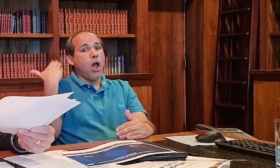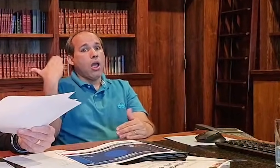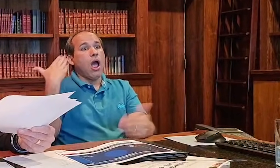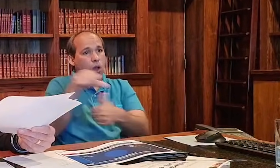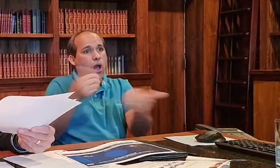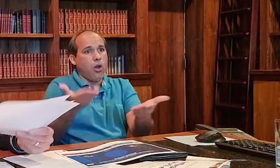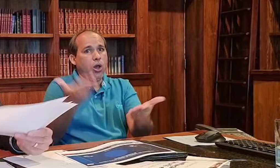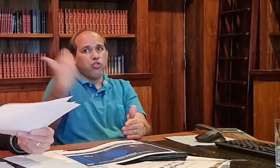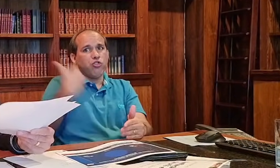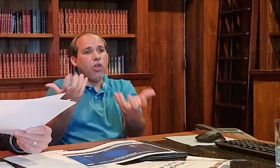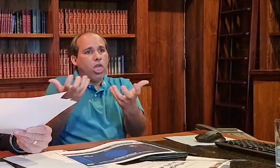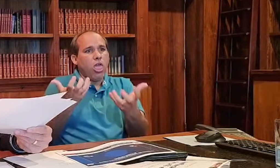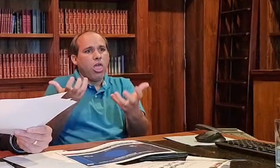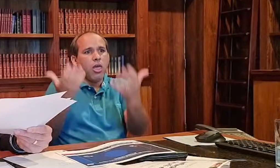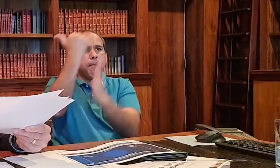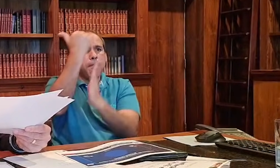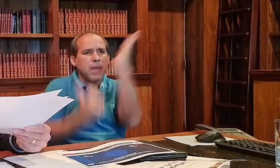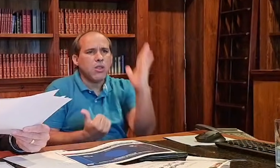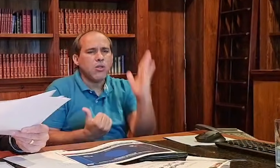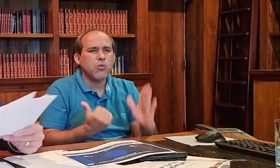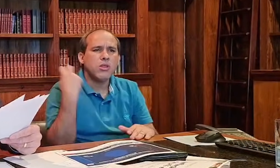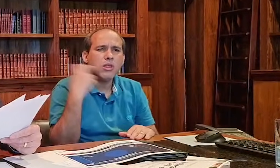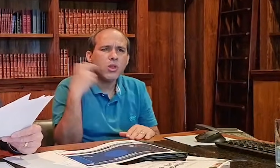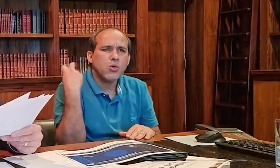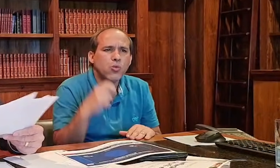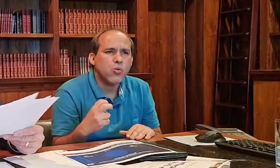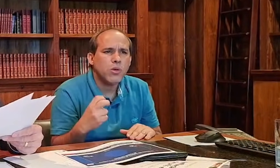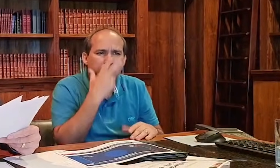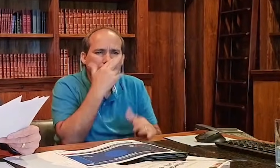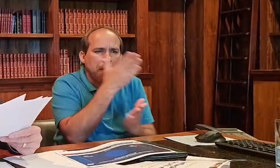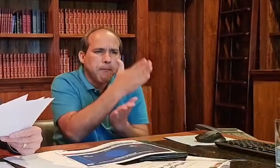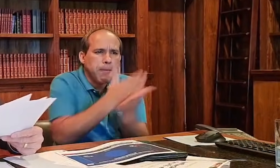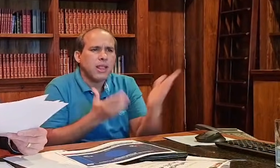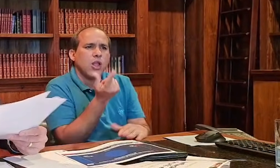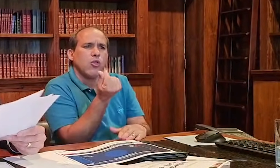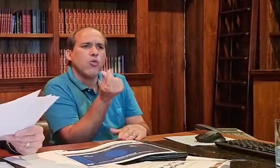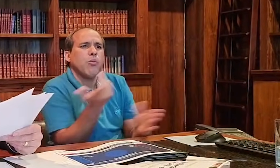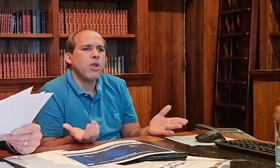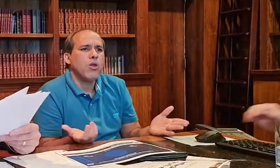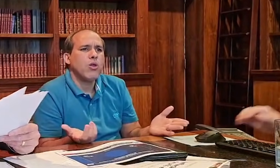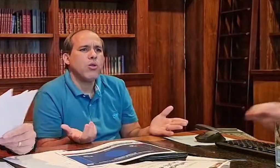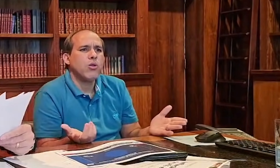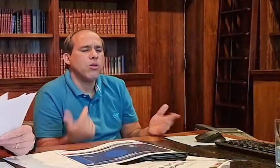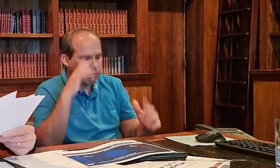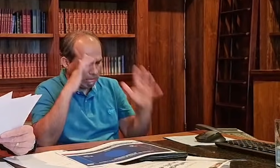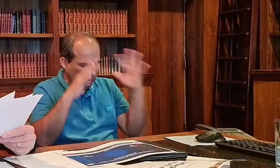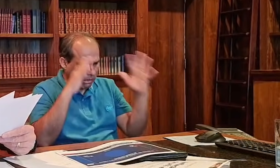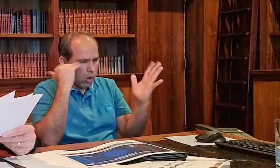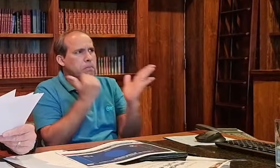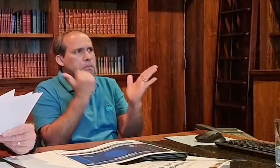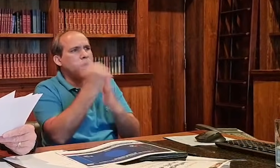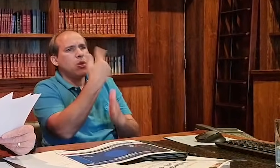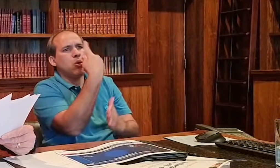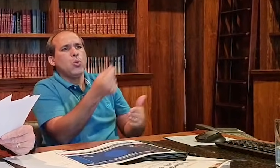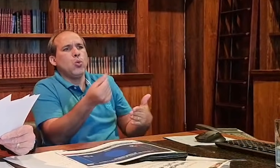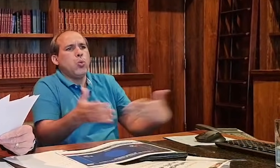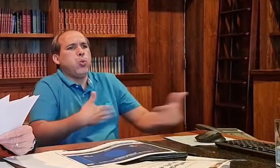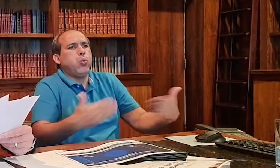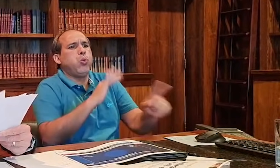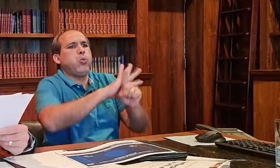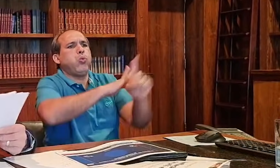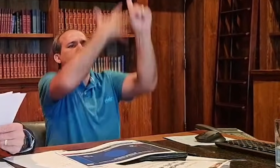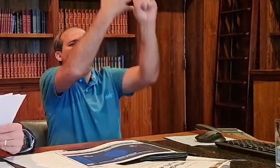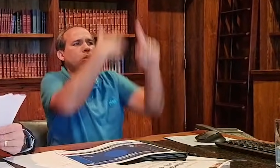Butantan. Nós estamos em guerra. Não podemos pensar, não quero nem imaginar superfaturamento, não quero nem imaginar. Bem,